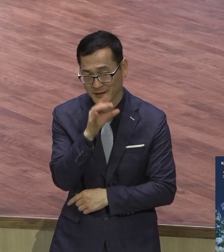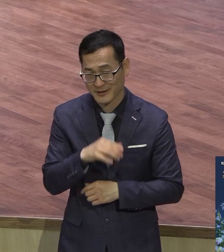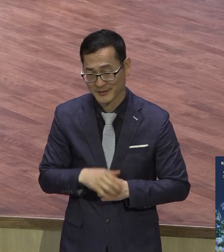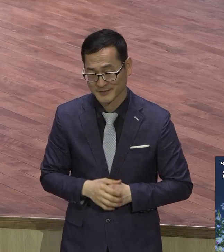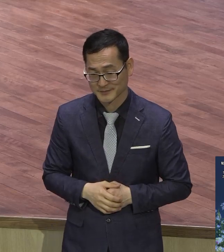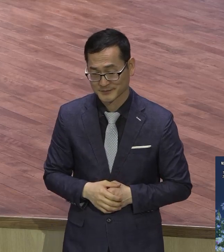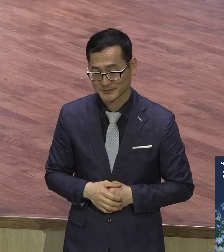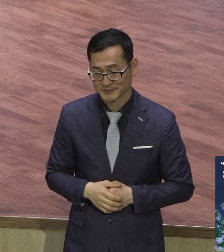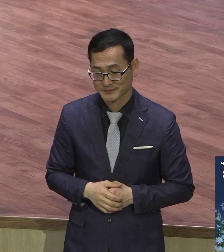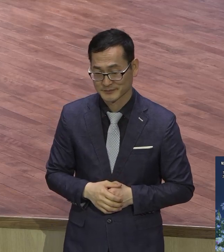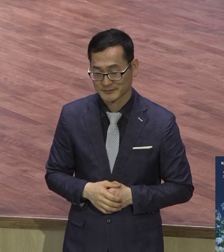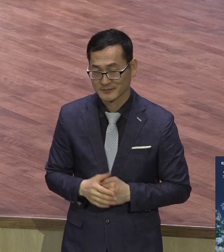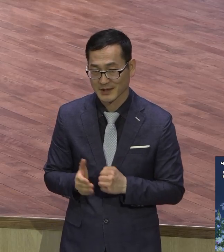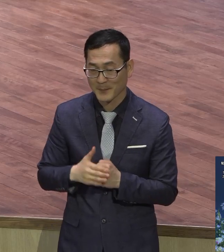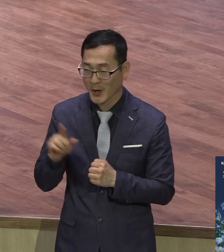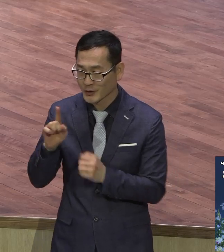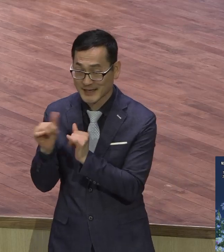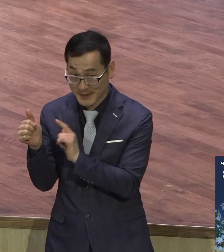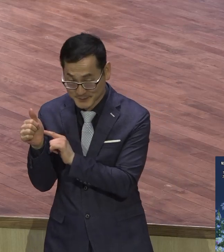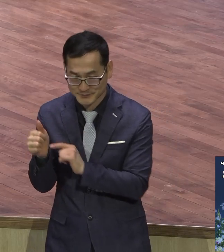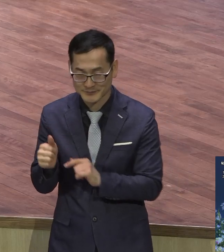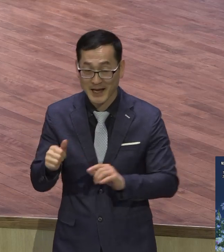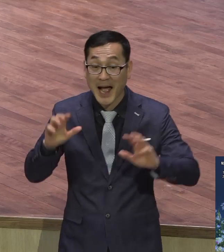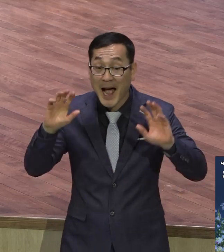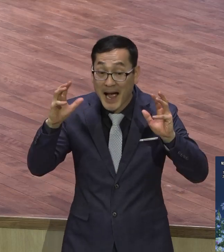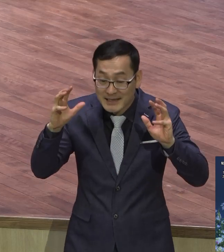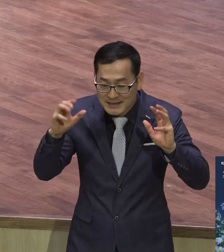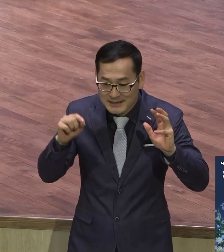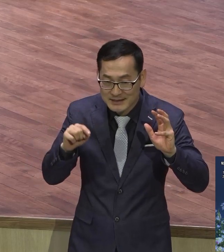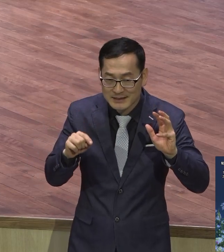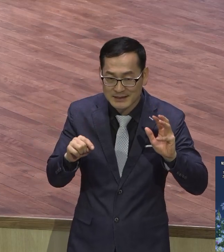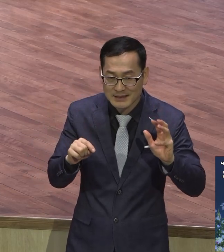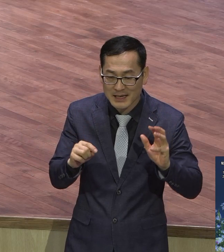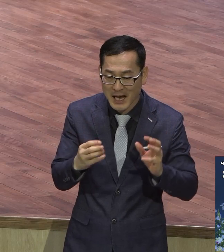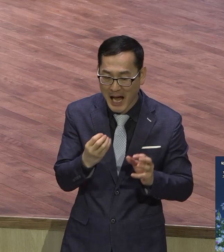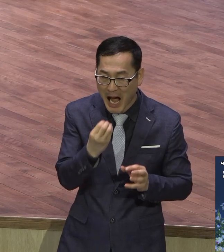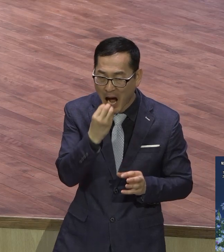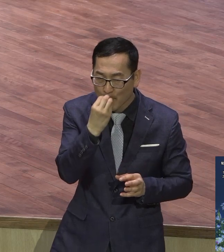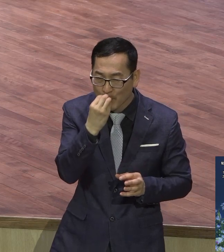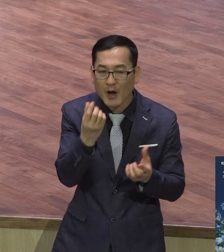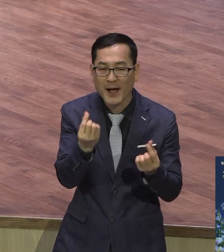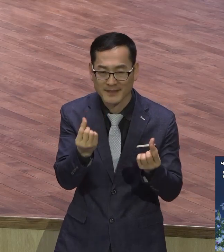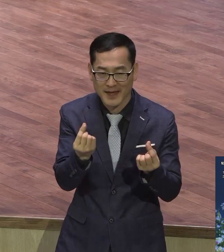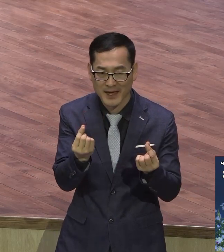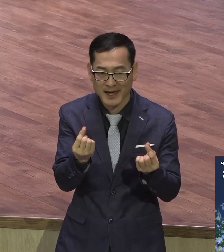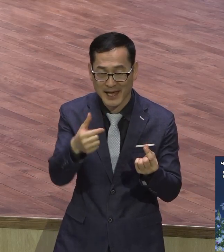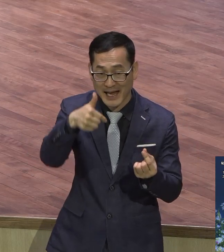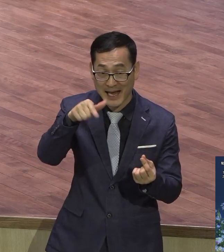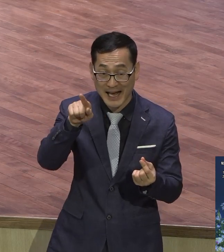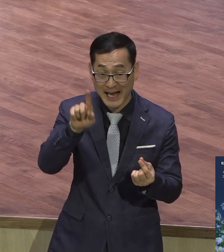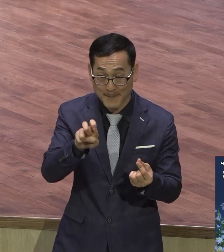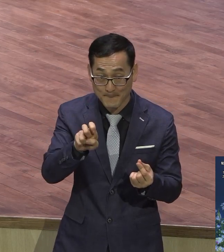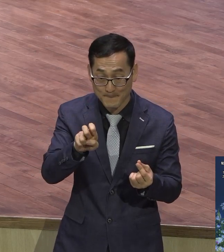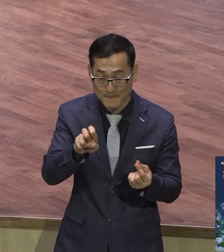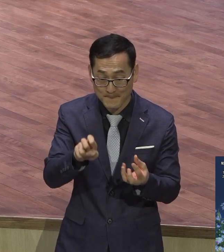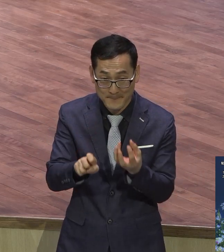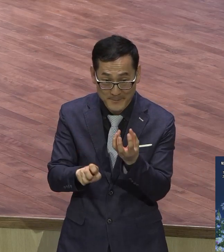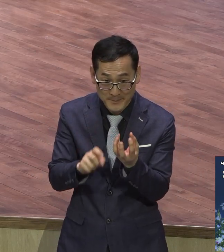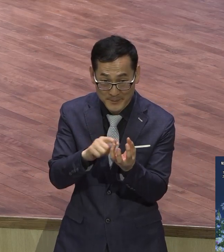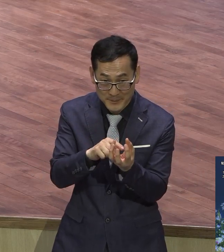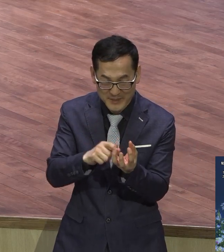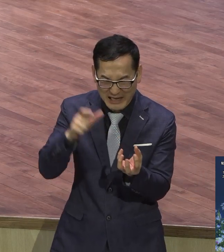그래서 한 교육자가 이런 말을 했습니다. 아이들은 감과 같다. 아이들은 감과 같다. 떫은